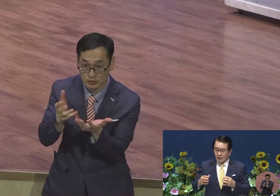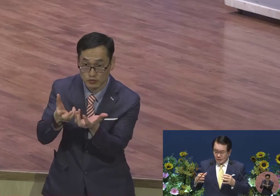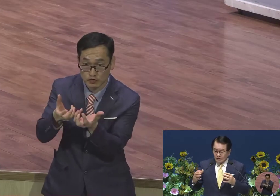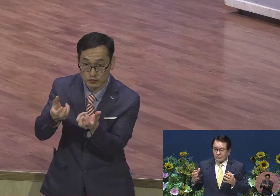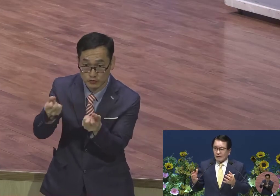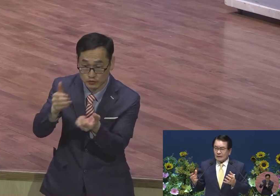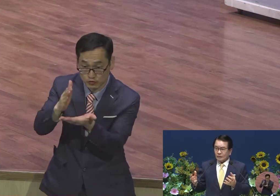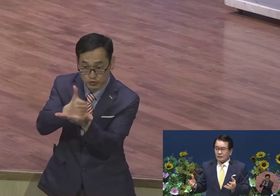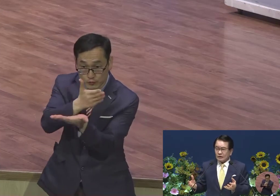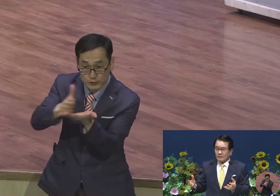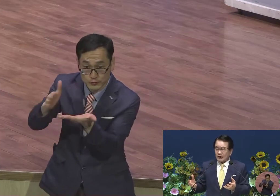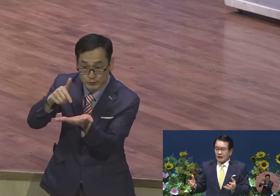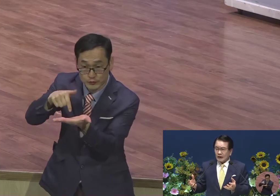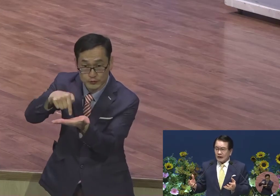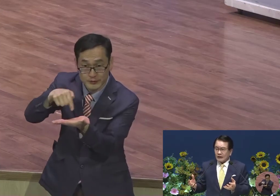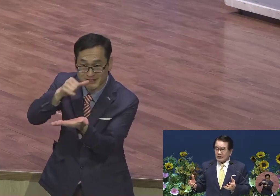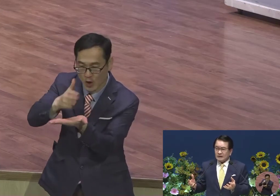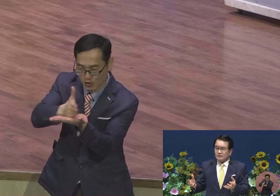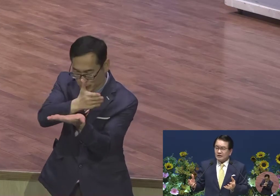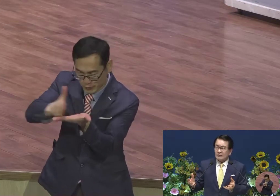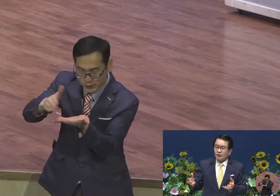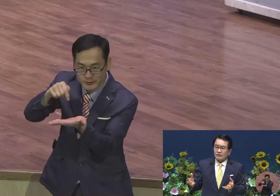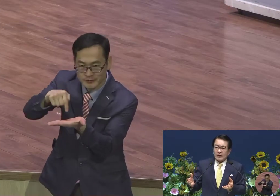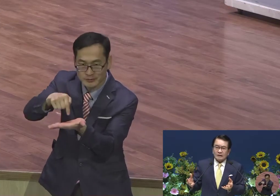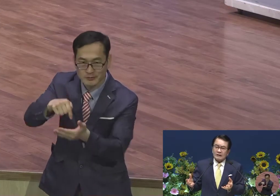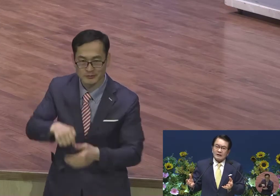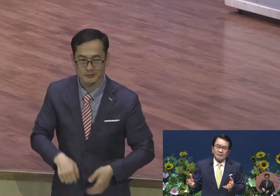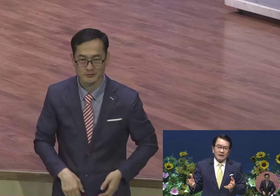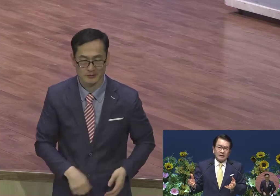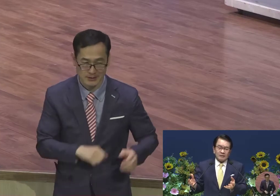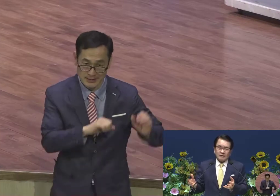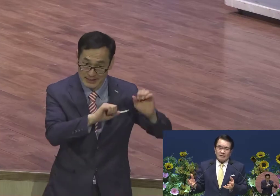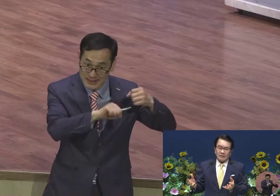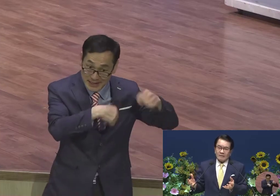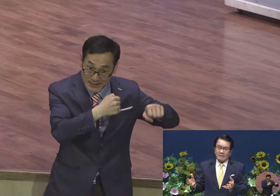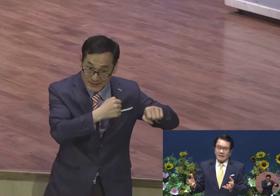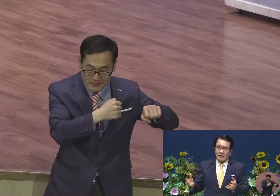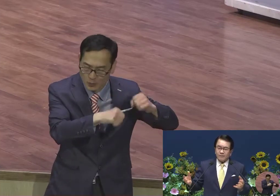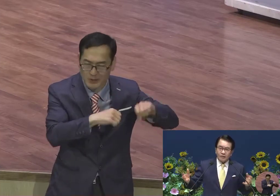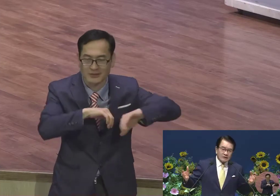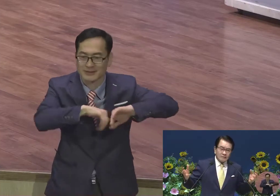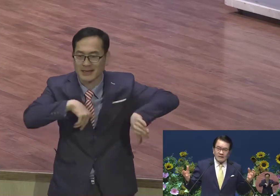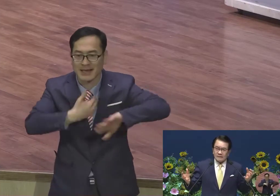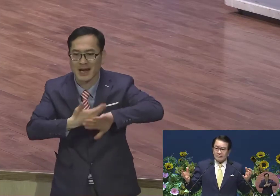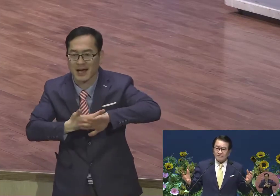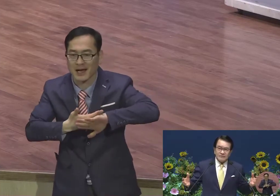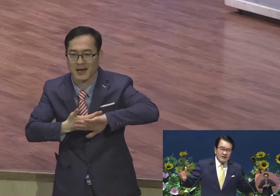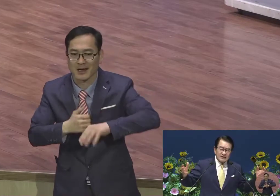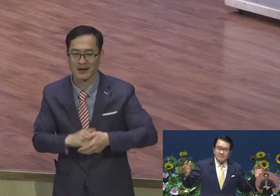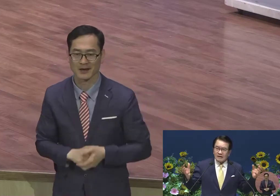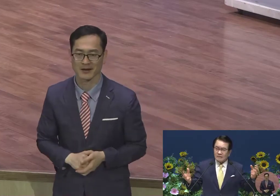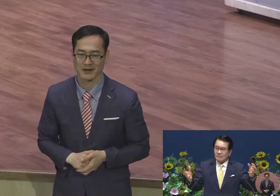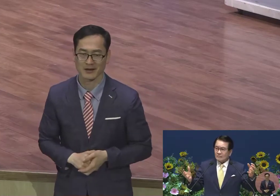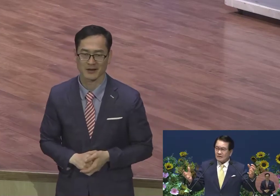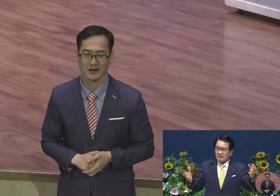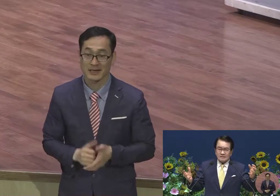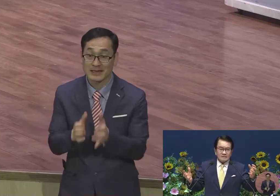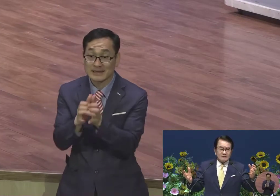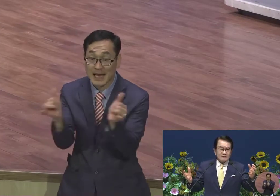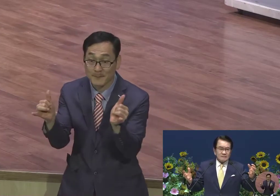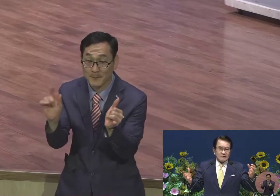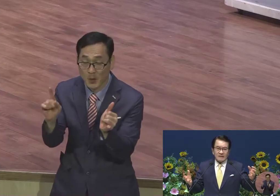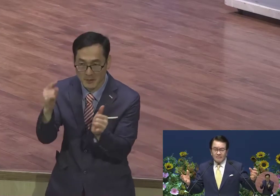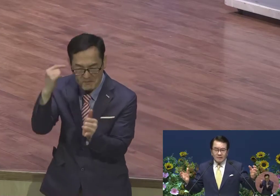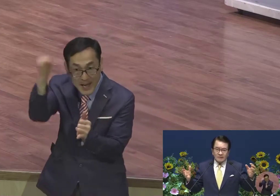하나님의 형상을 만들어 놓기 때문에 짐승이 못하는 거 인간만 해요. 핵폭탄 만들고 비행기 만들고